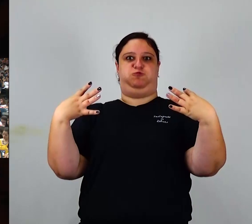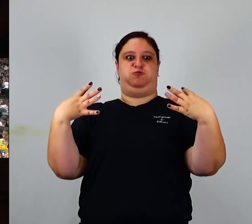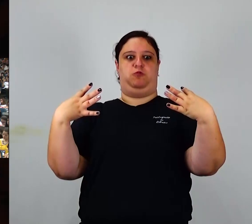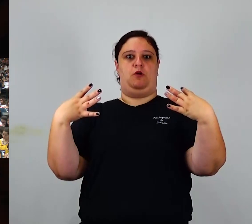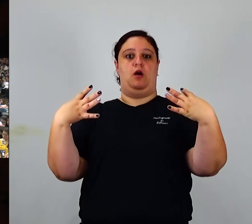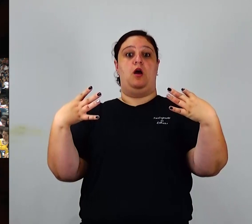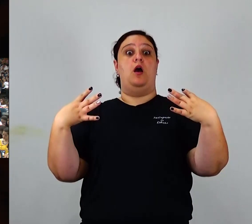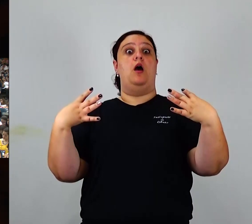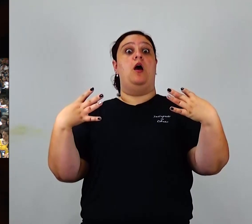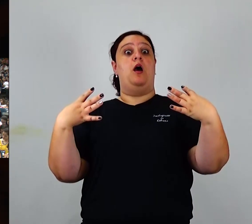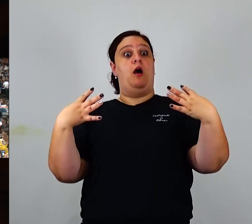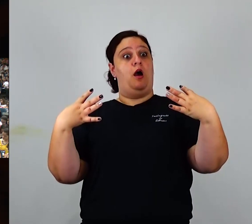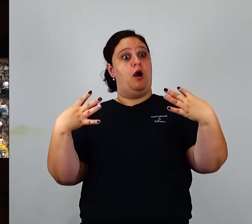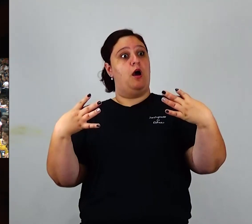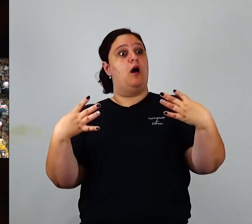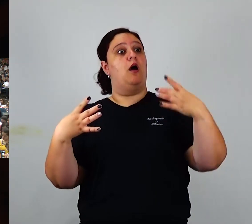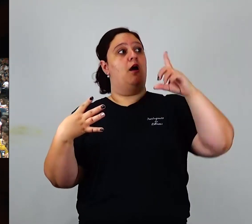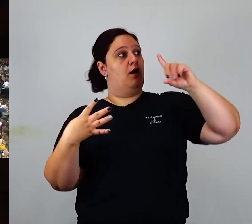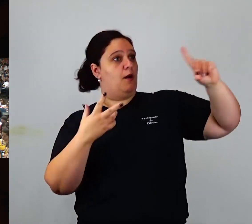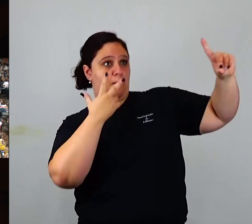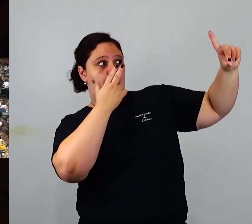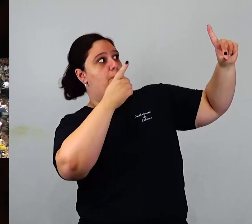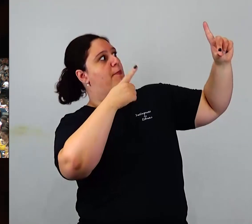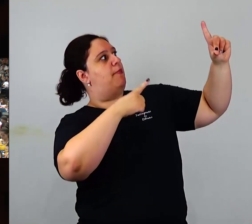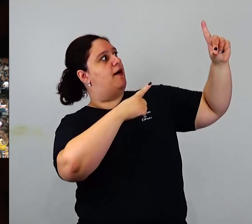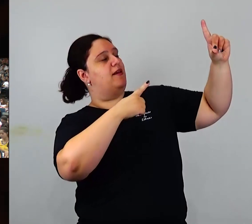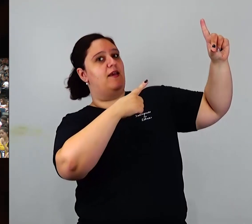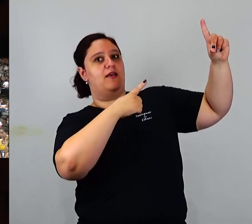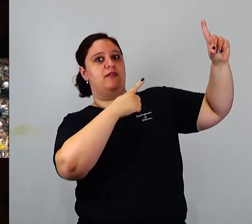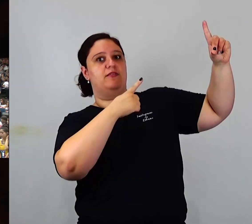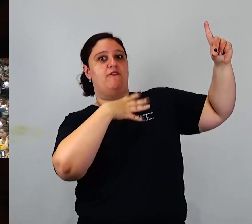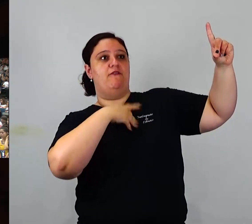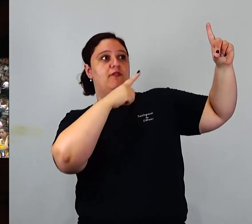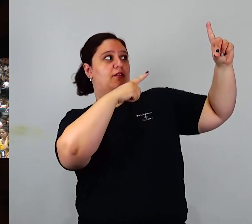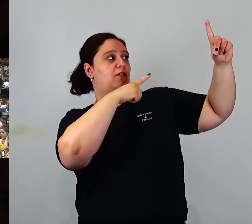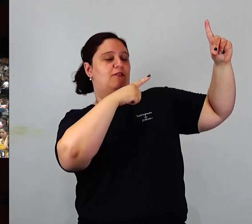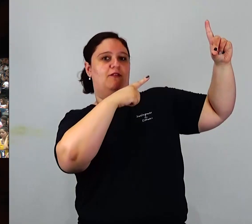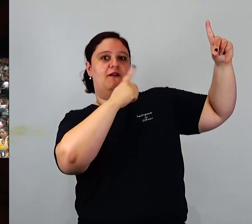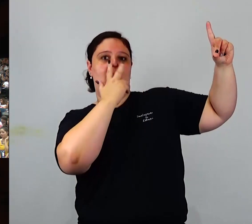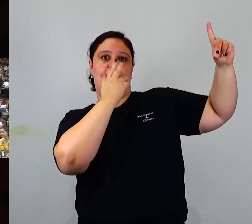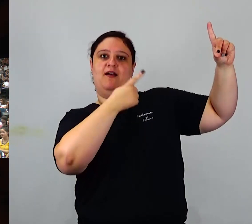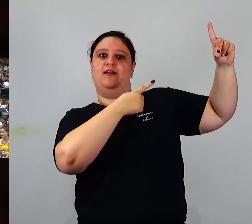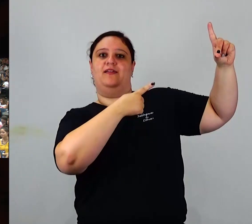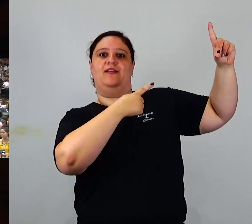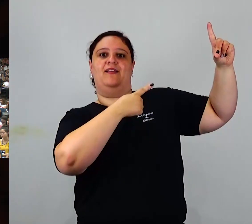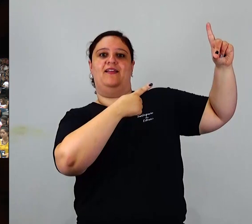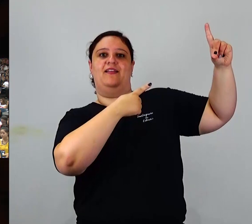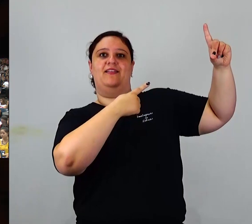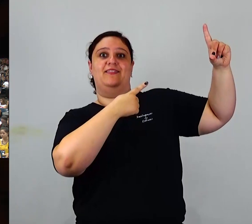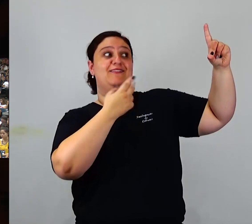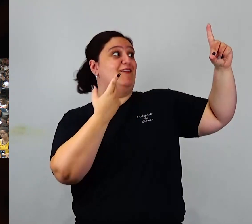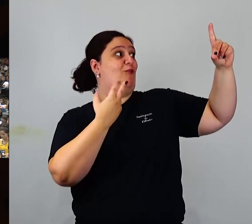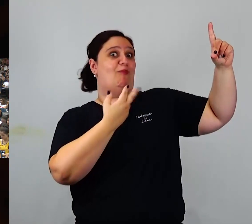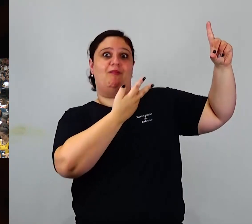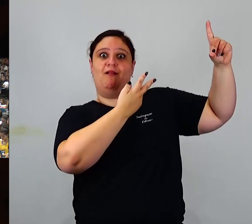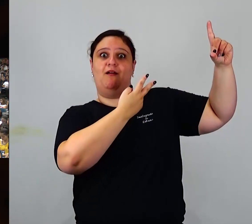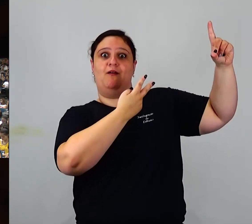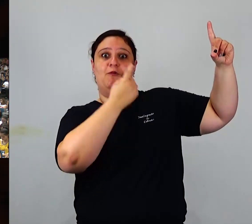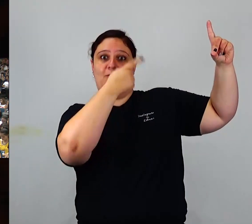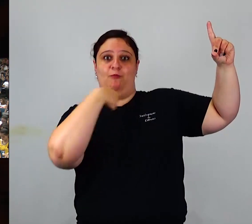e vai dizer: eles são filhos de Deus. São a cara do Pai.